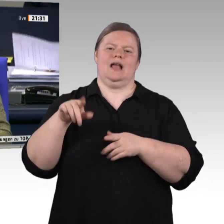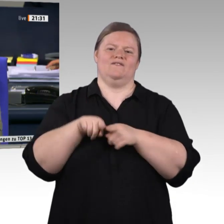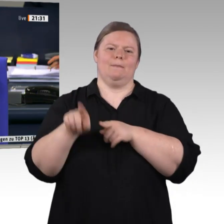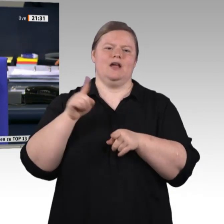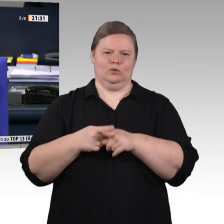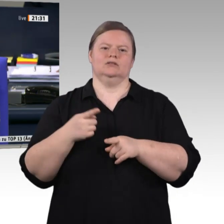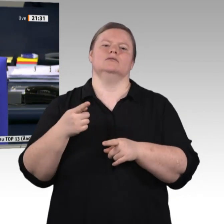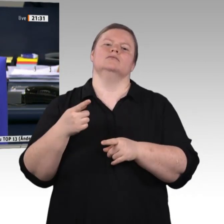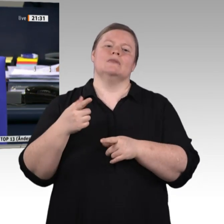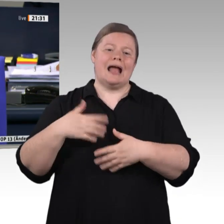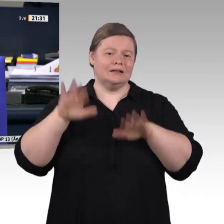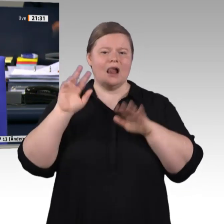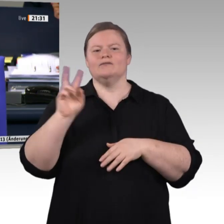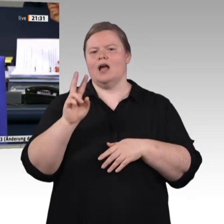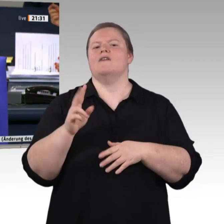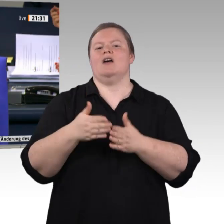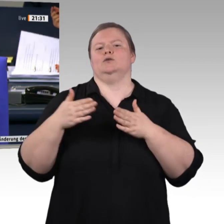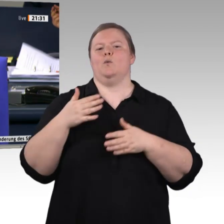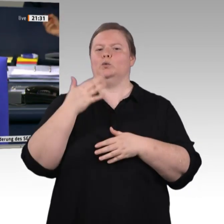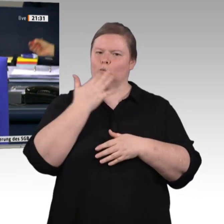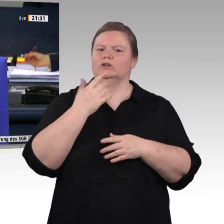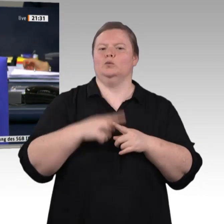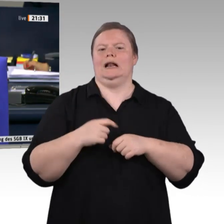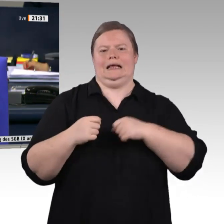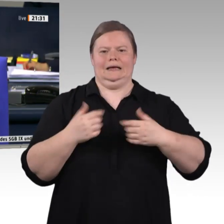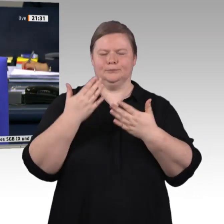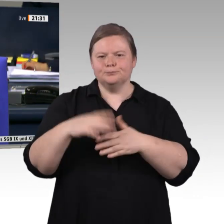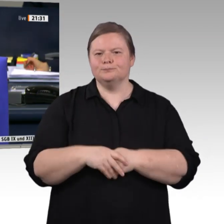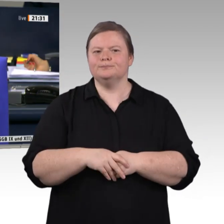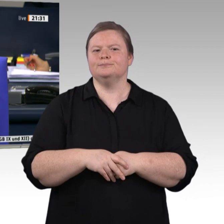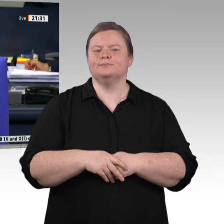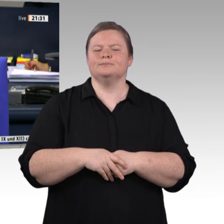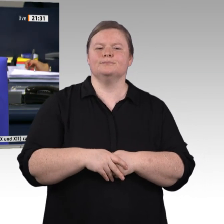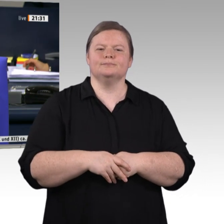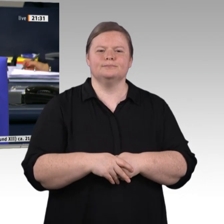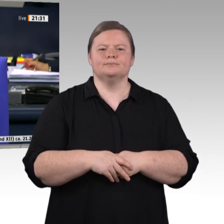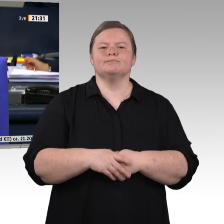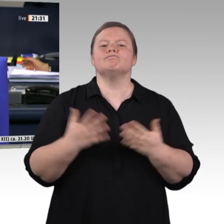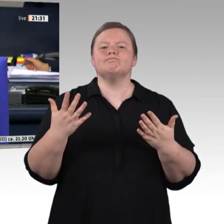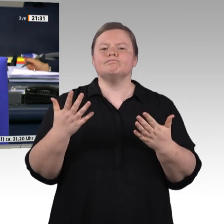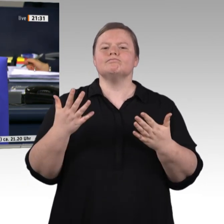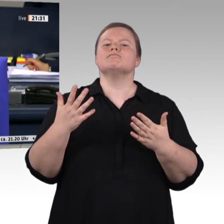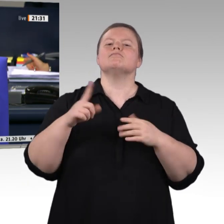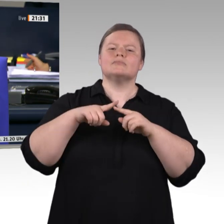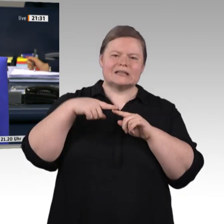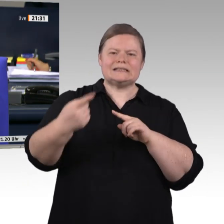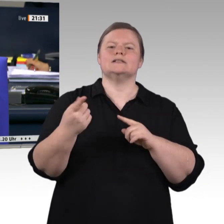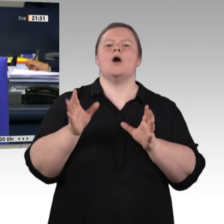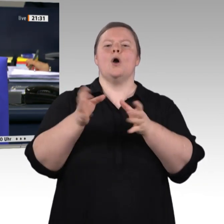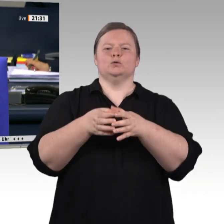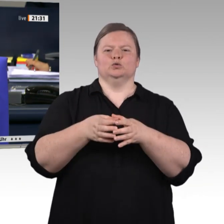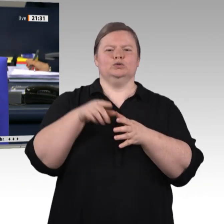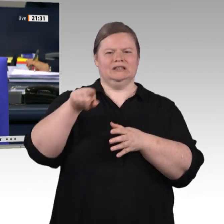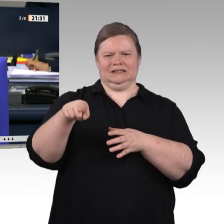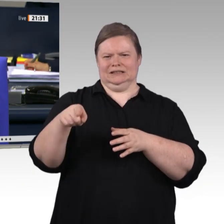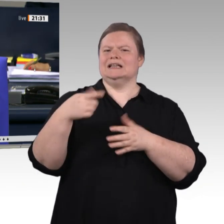Grünen. Weiterhin empfiehlt der Ausschuss unter Buchstabe C seiner Beschlussempfehlung die Ablehnung des Antrags der Fraktion Die